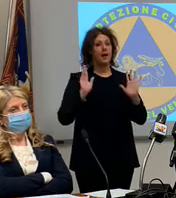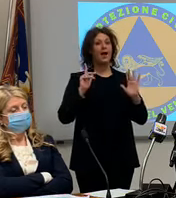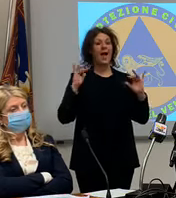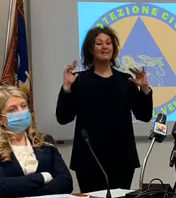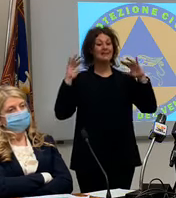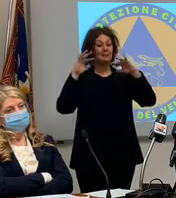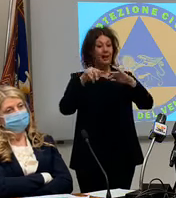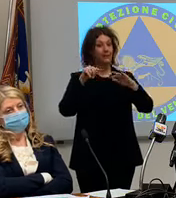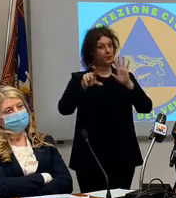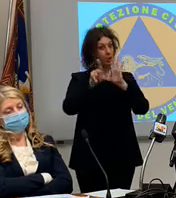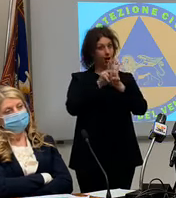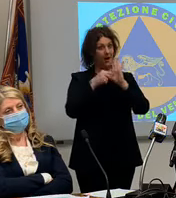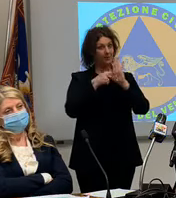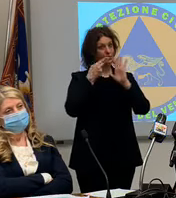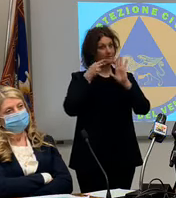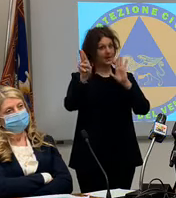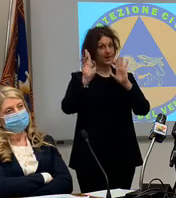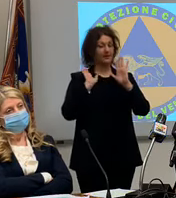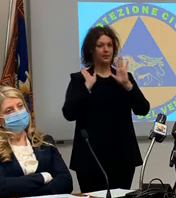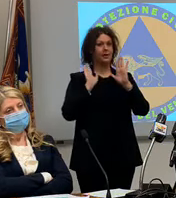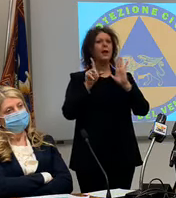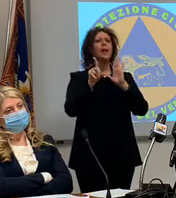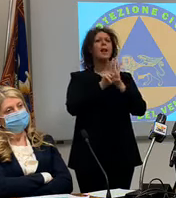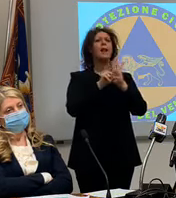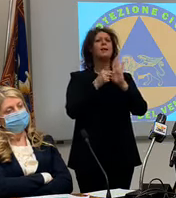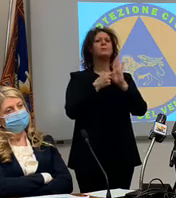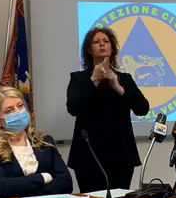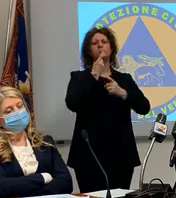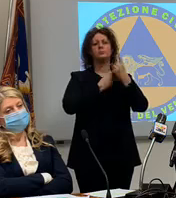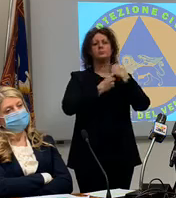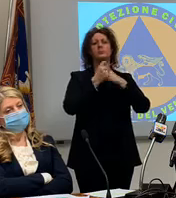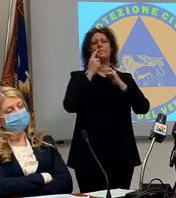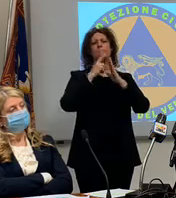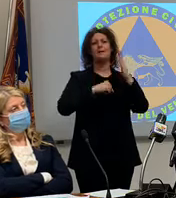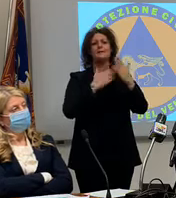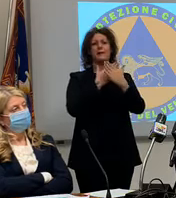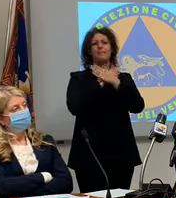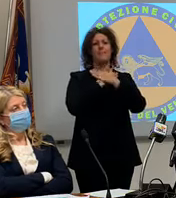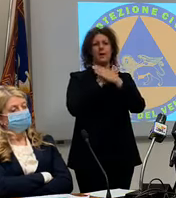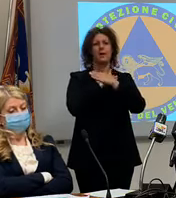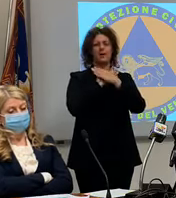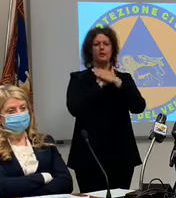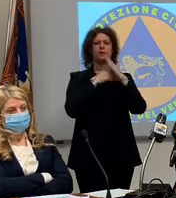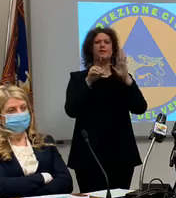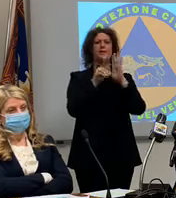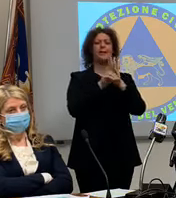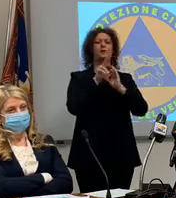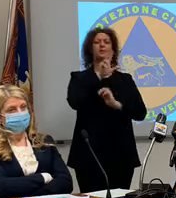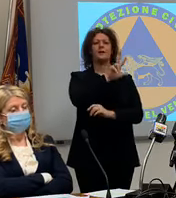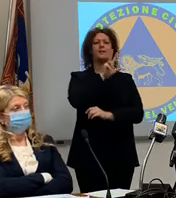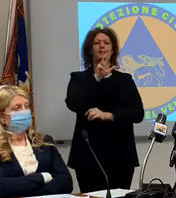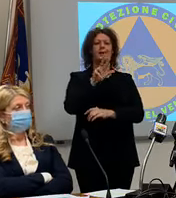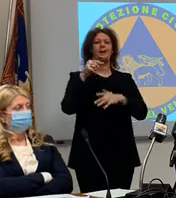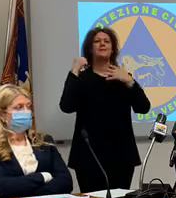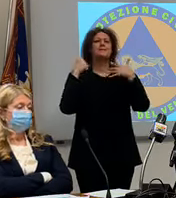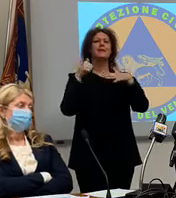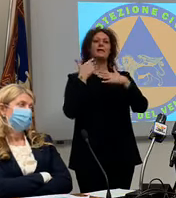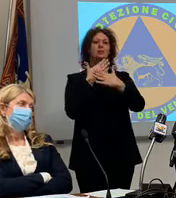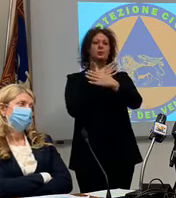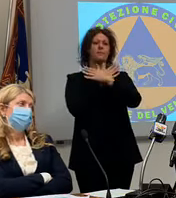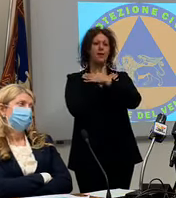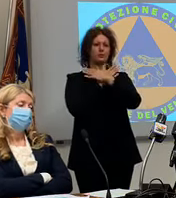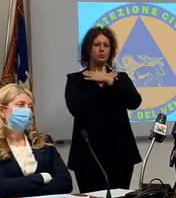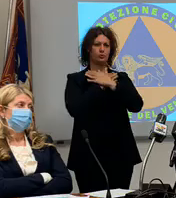l'assembramento che è di maggio legge del Decreto Legge 33 del 16 maggio No perché leggere anche che